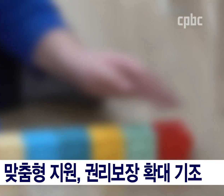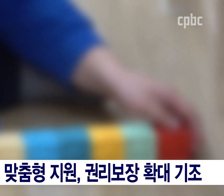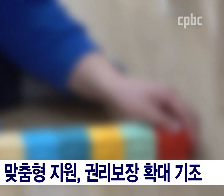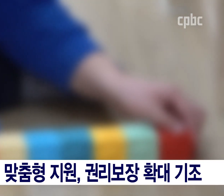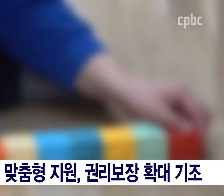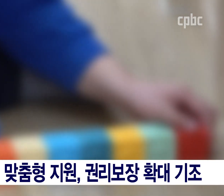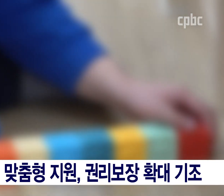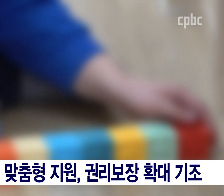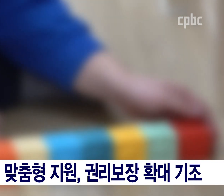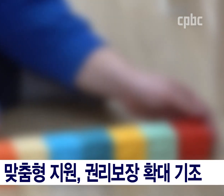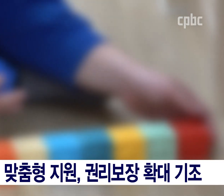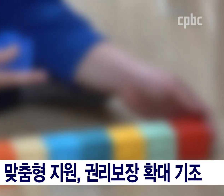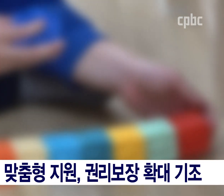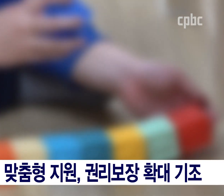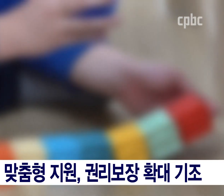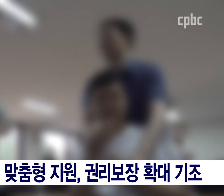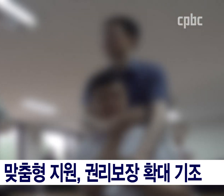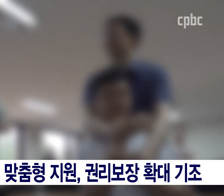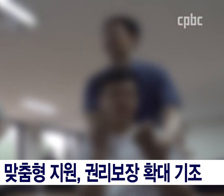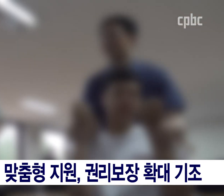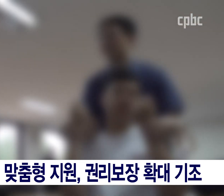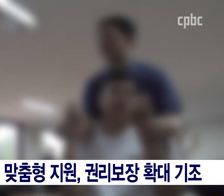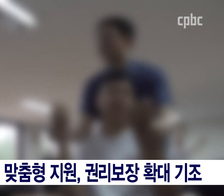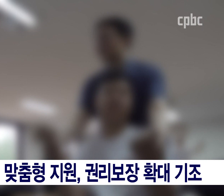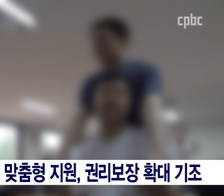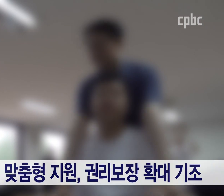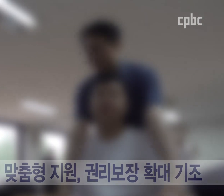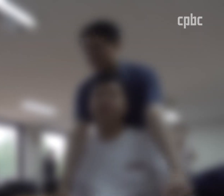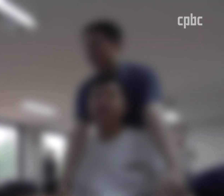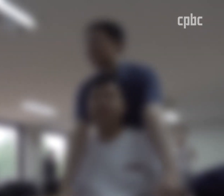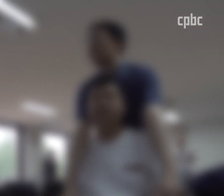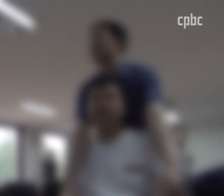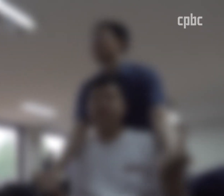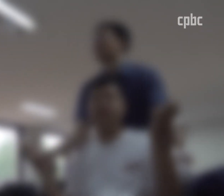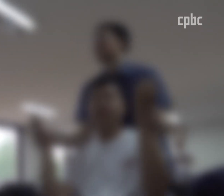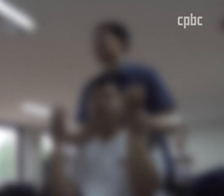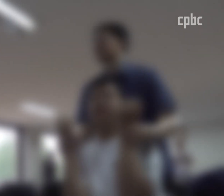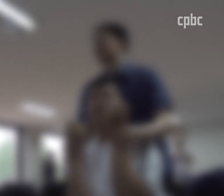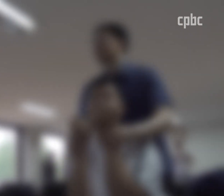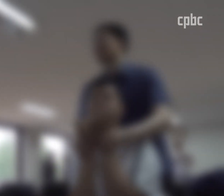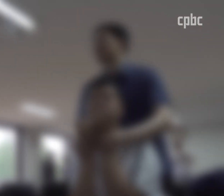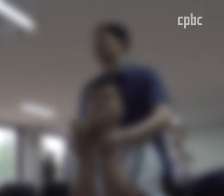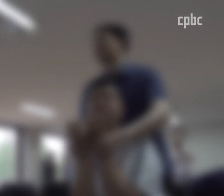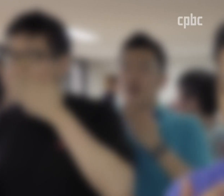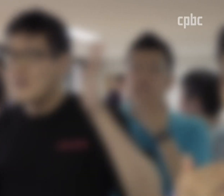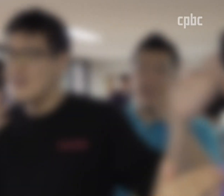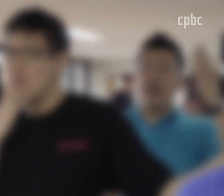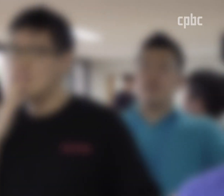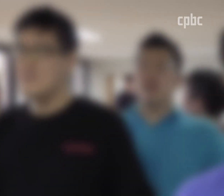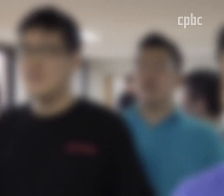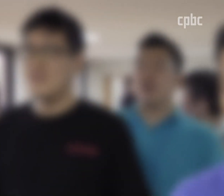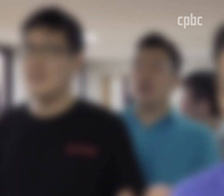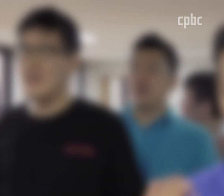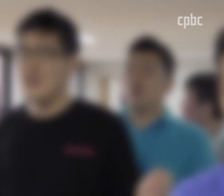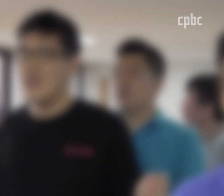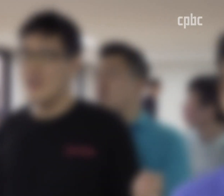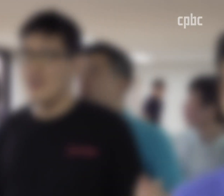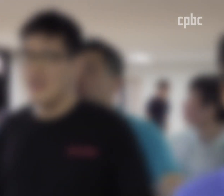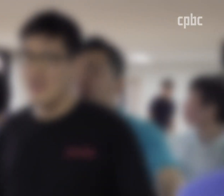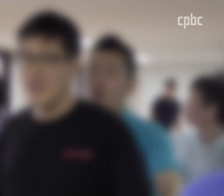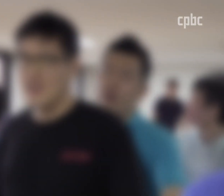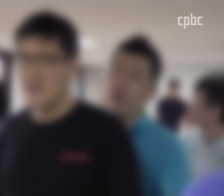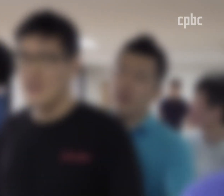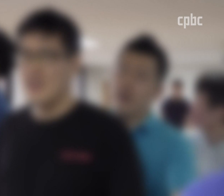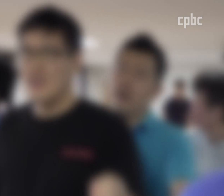그리고 권리보장 확대를 내세웠습니다 이런 방향에 따라 9개 분야의 30대 중점과제 이른 4개의 세부